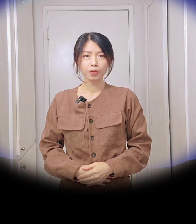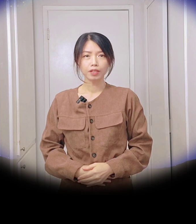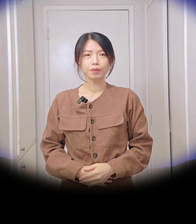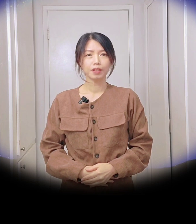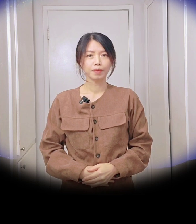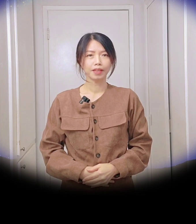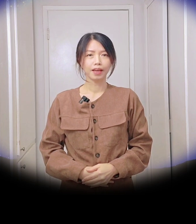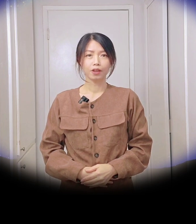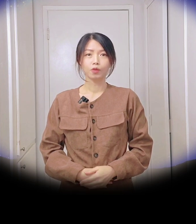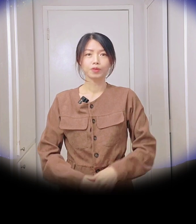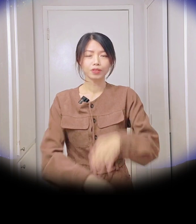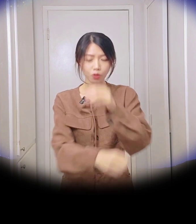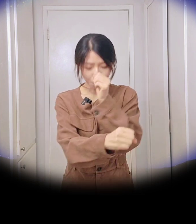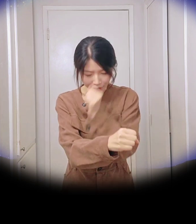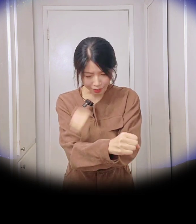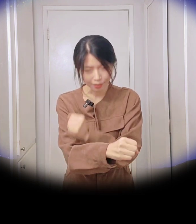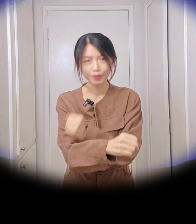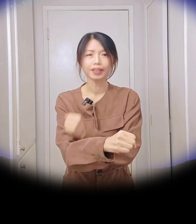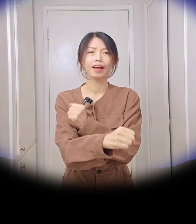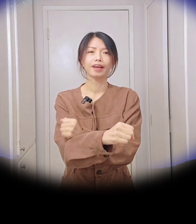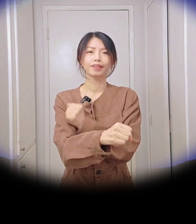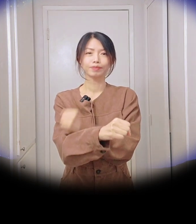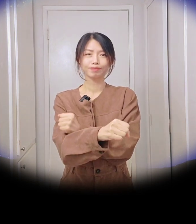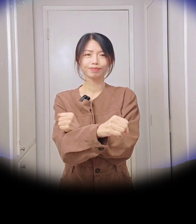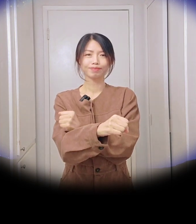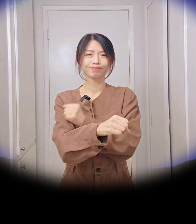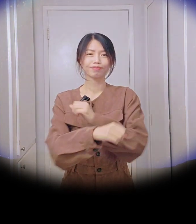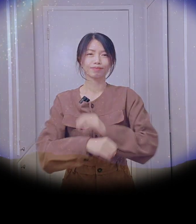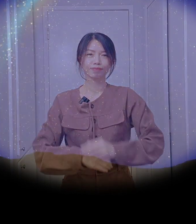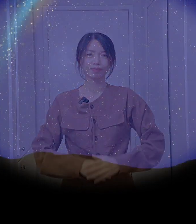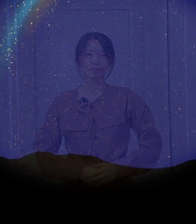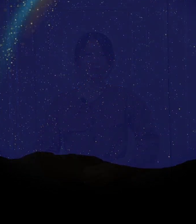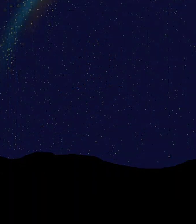이렇게 표현하시면 됩니다. 여러분 수고 많으셨습니다.